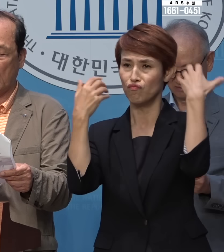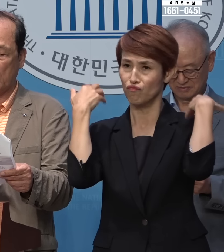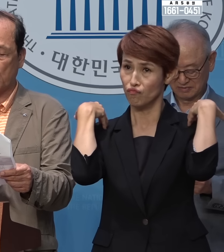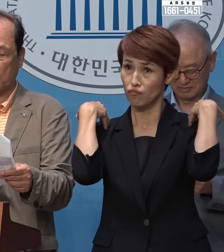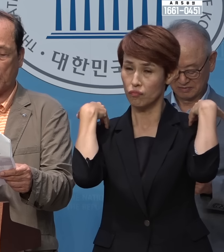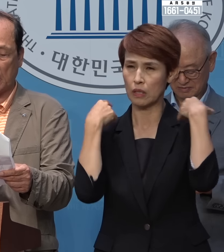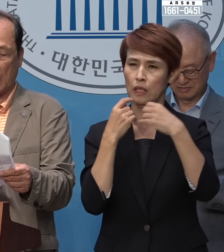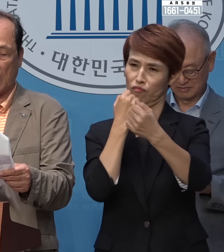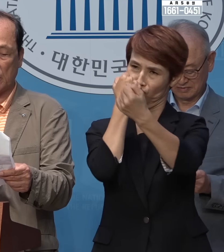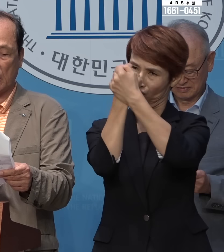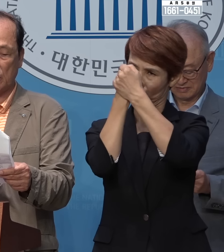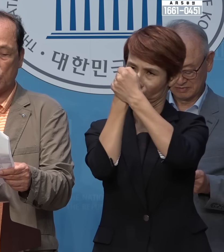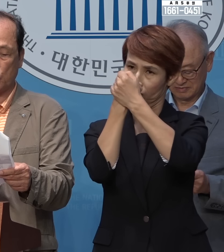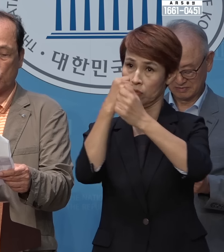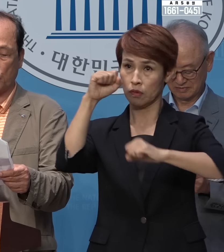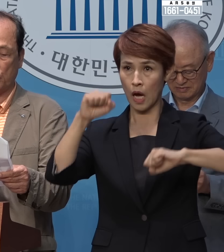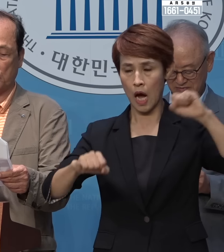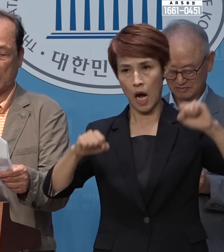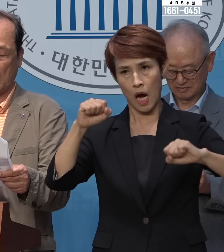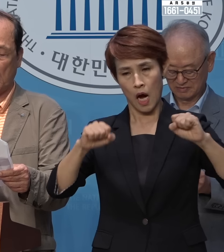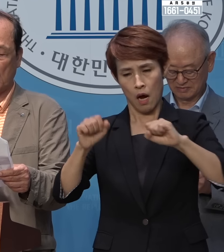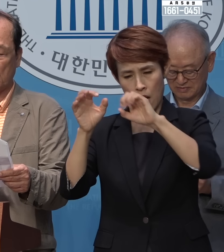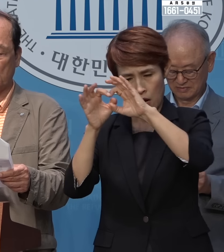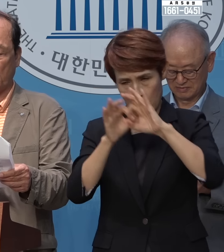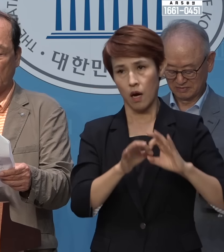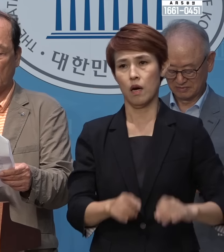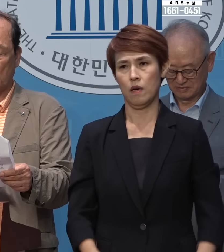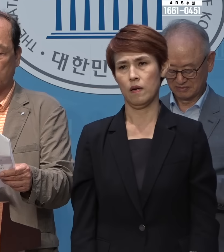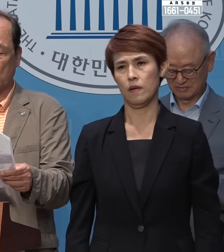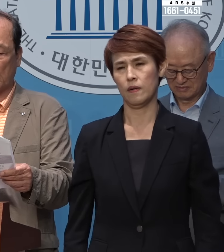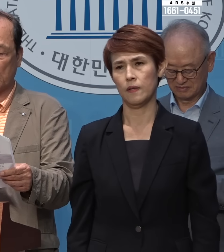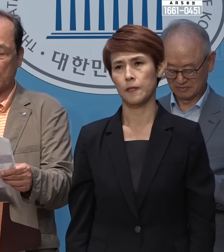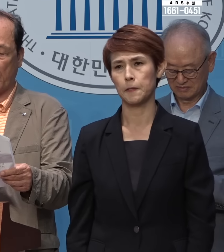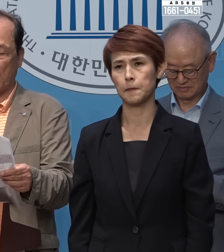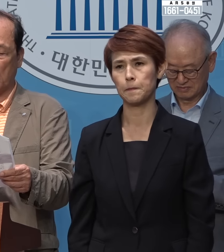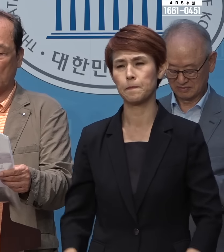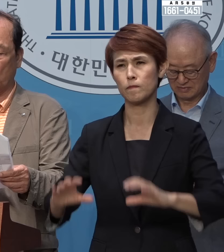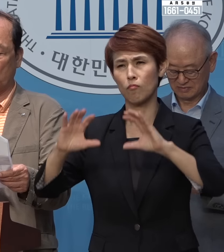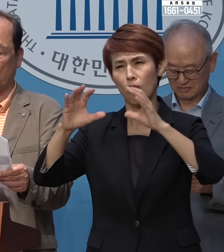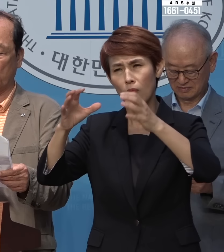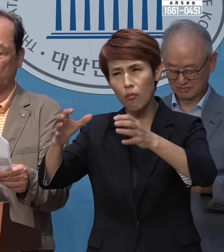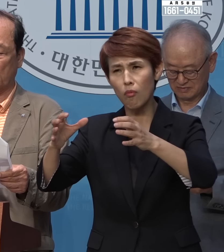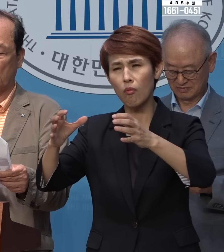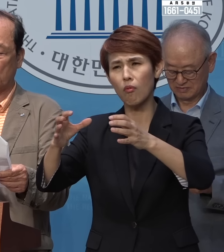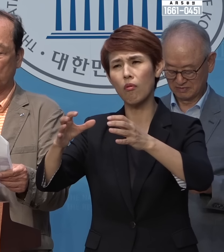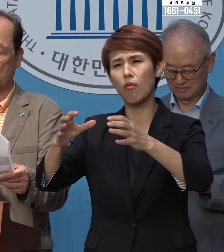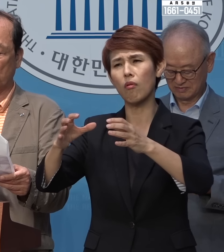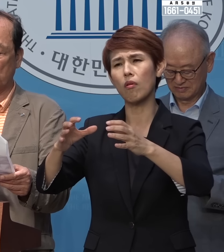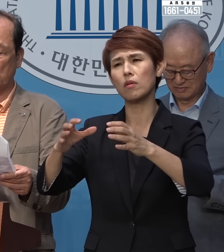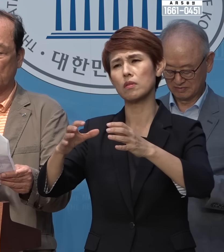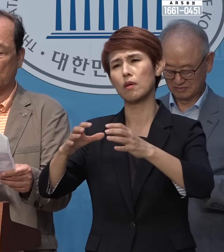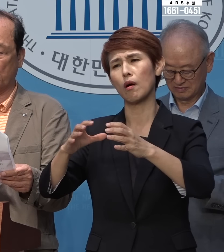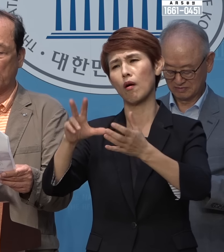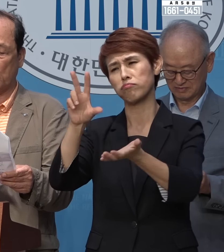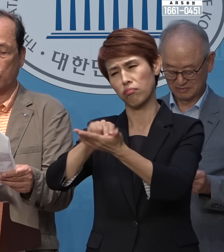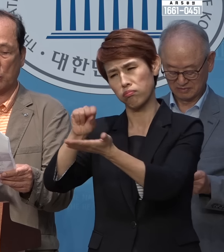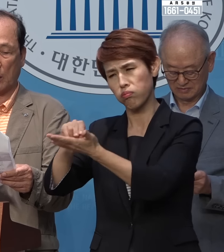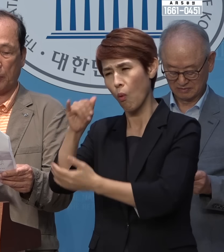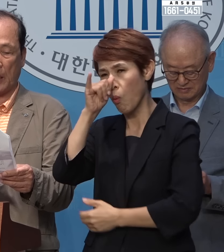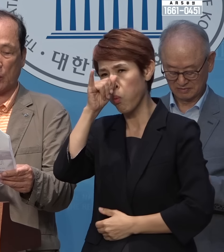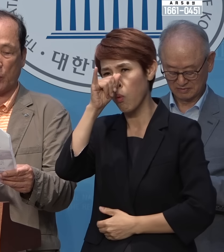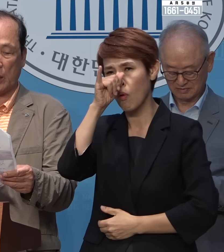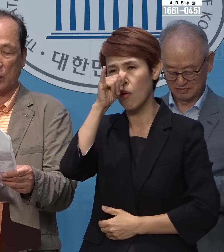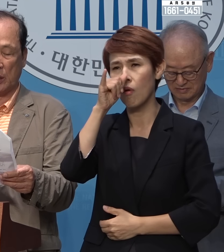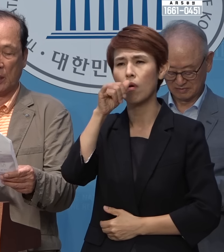안하무인과 적반하장은 지속되고 있습니다. 이제 국가적 재앙만을 몰고 오는 윤석열 정권의